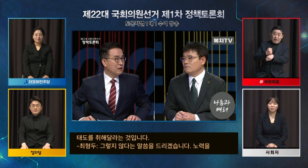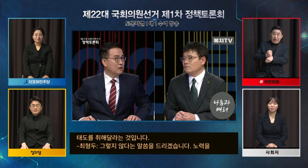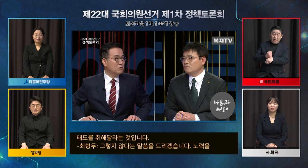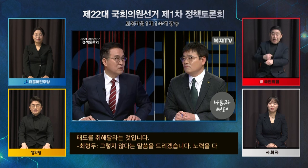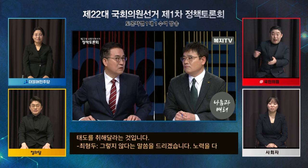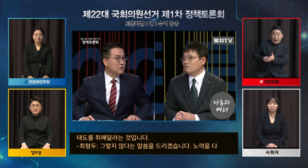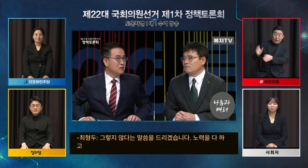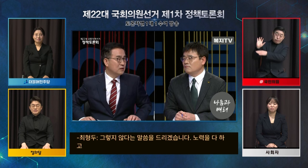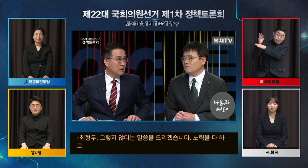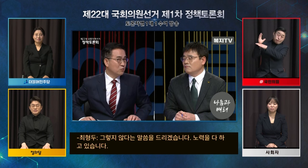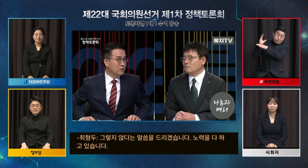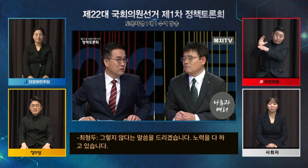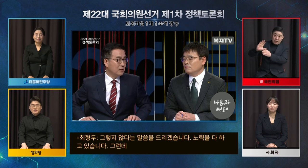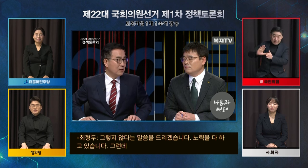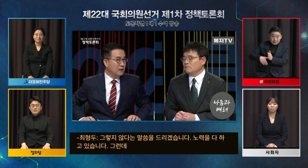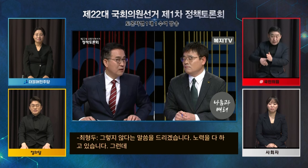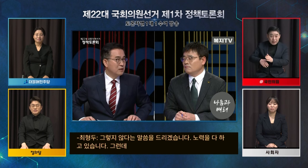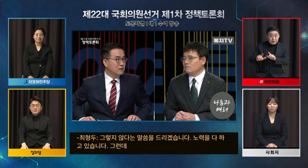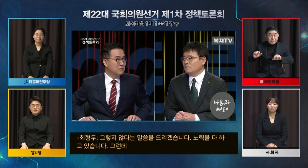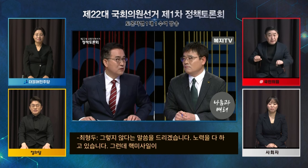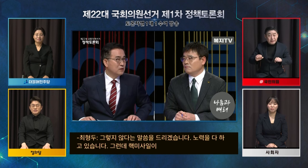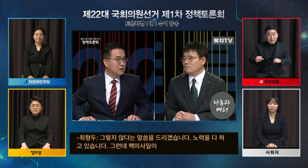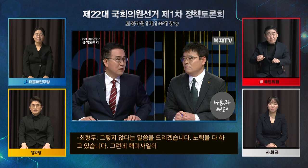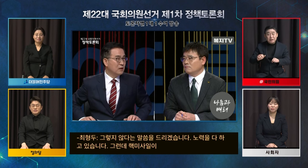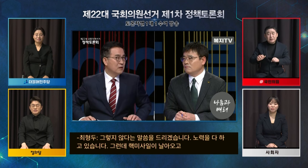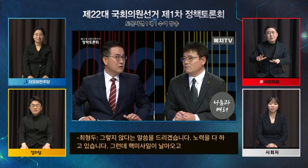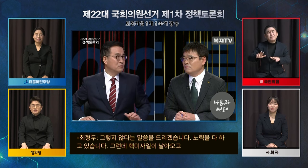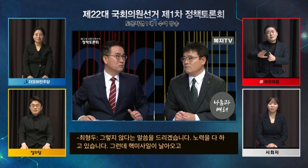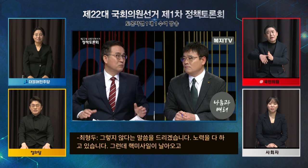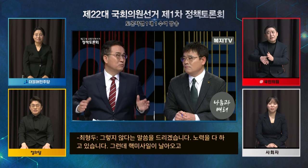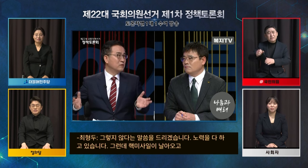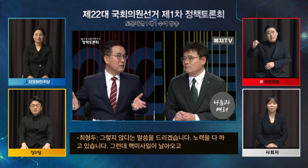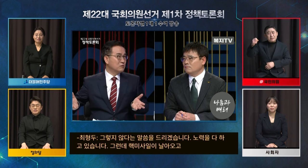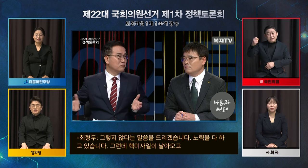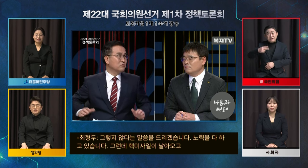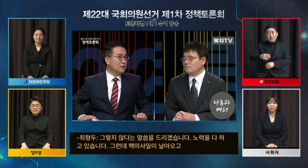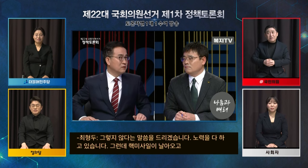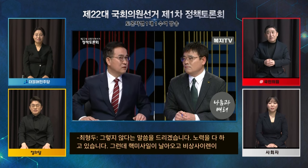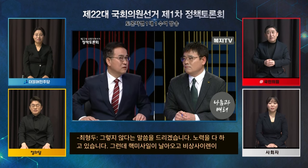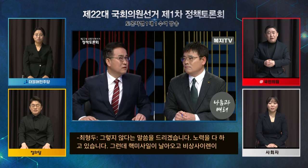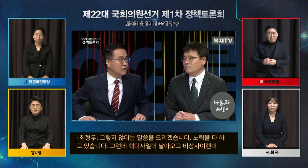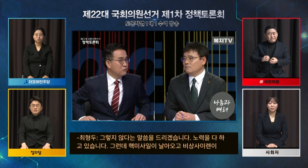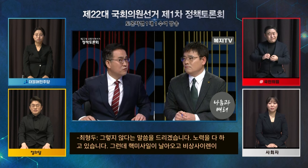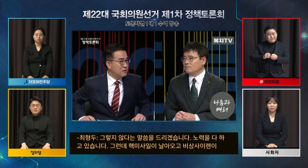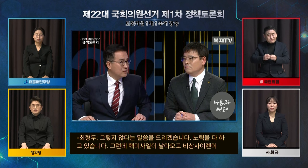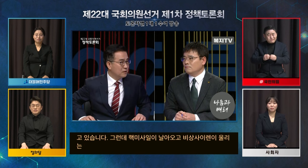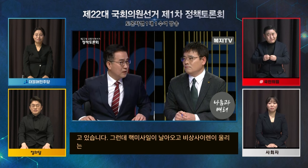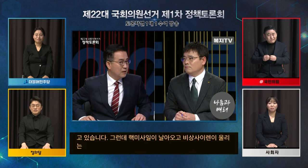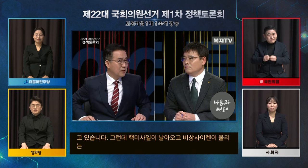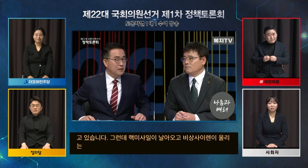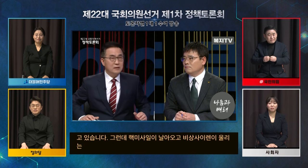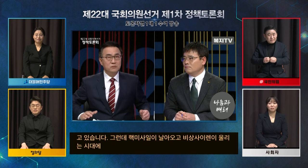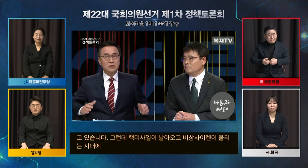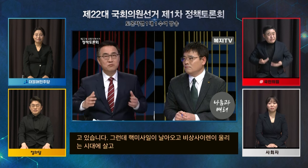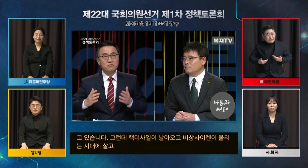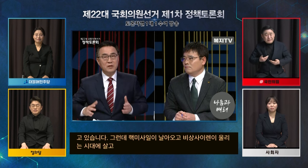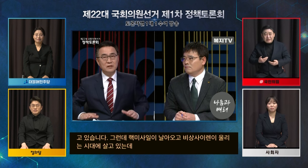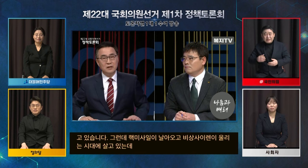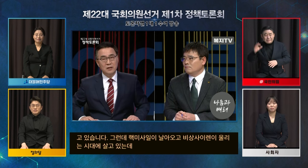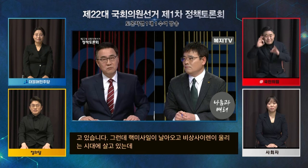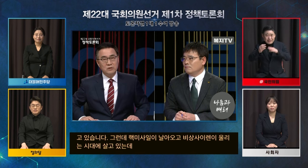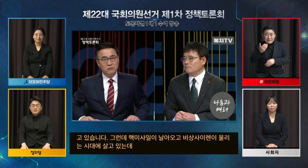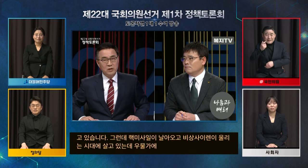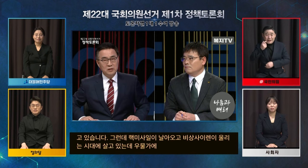비상사이렌이 울리는 그런 시대에 살고 있는데 지금 그 시기에 자꾸 우물가에서 숙룡 찾는 그런 일은 할 수 없지 않습니까? 이때는 우리가